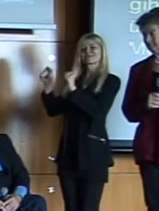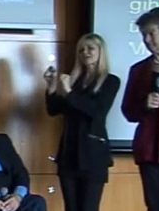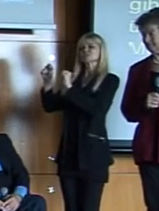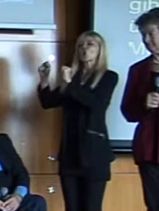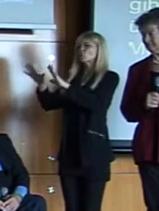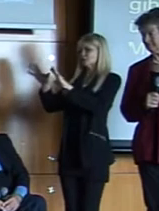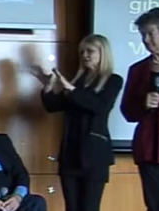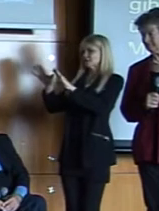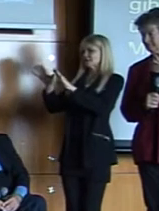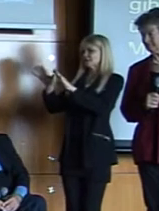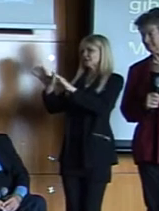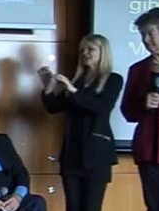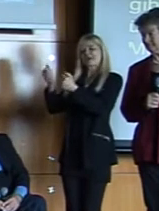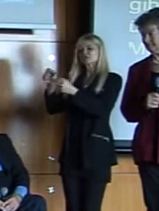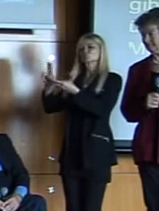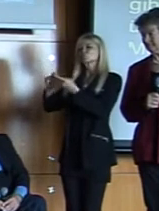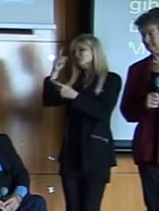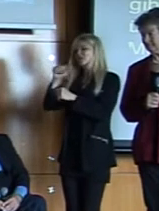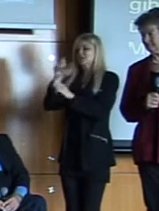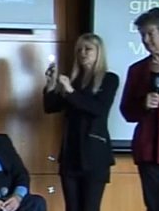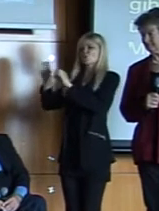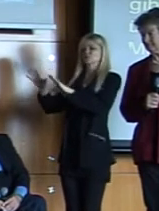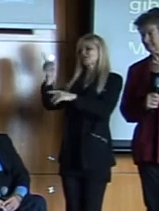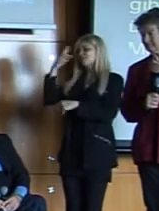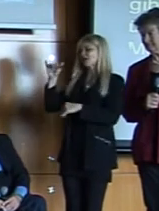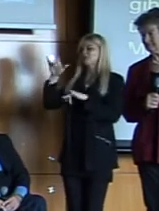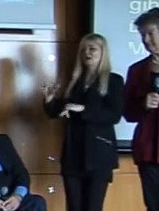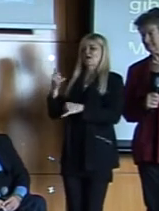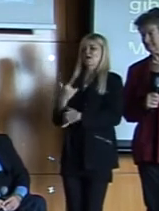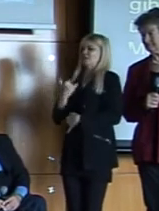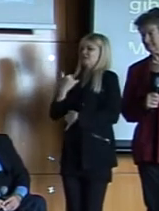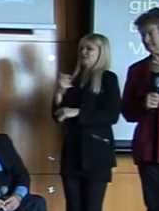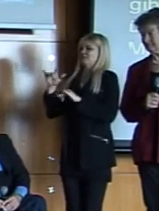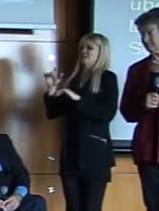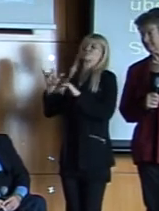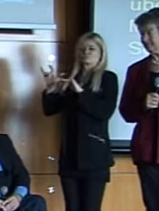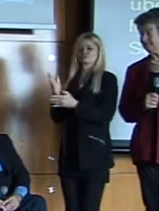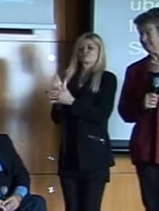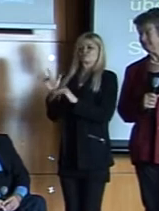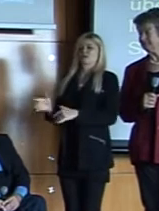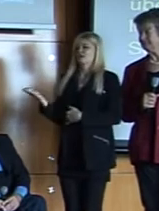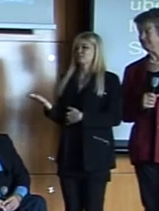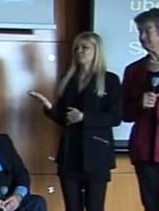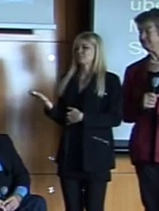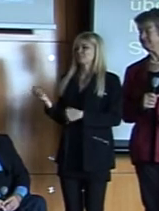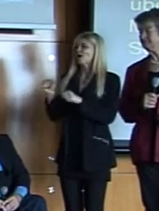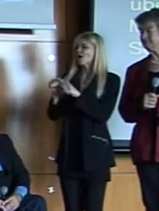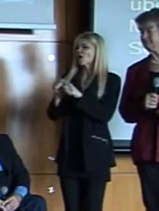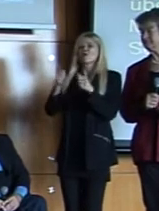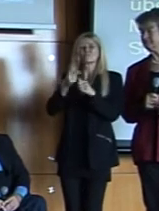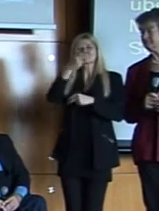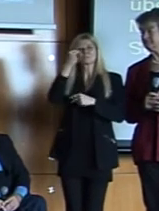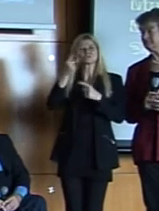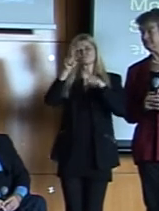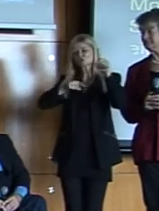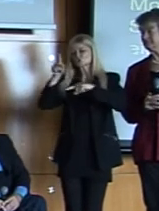kann, will, wenn man dort gewisse Identitäten gefunden hat. Das heißt, auch wenn es hier Menschen gibt mit unterschiedlichen Zugängen in ein